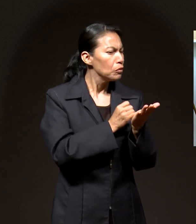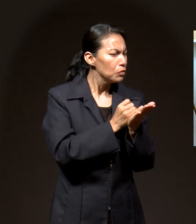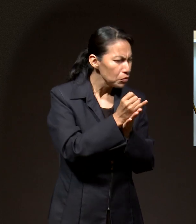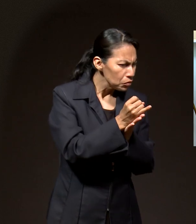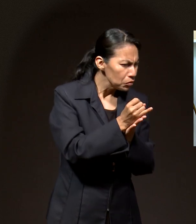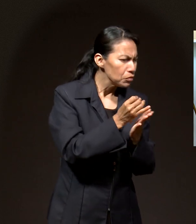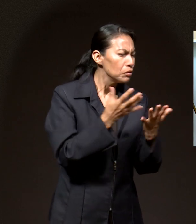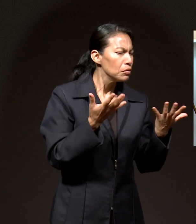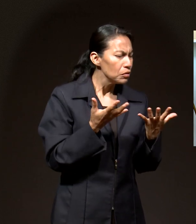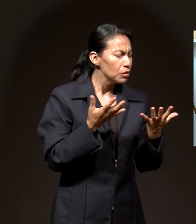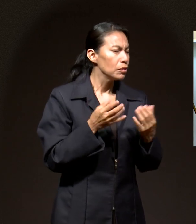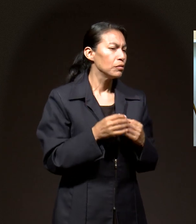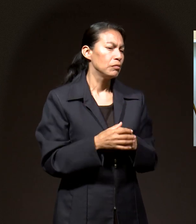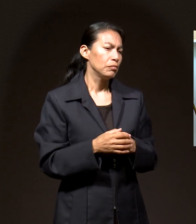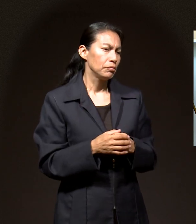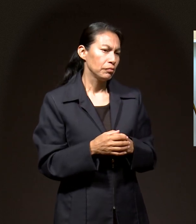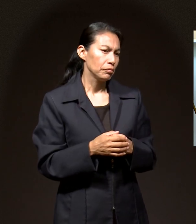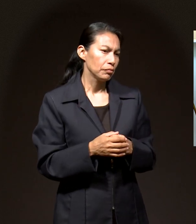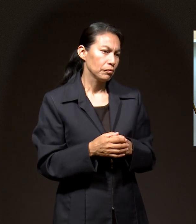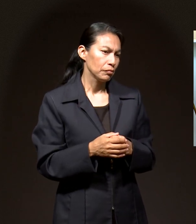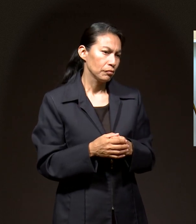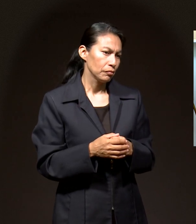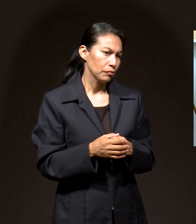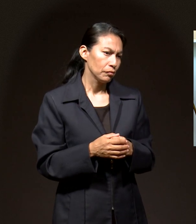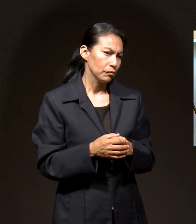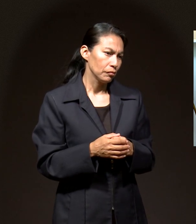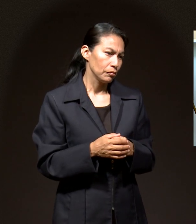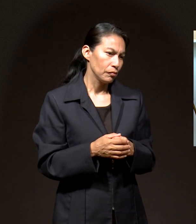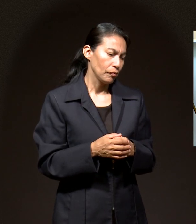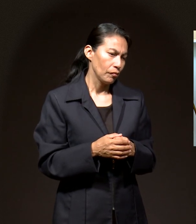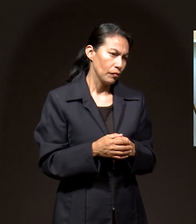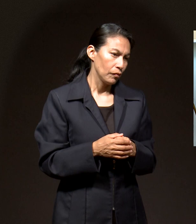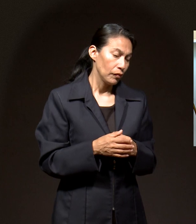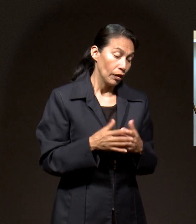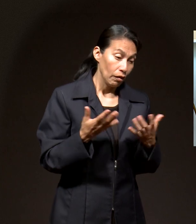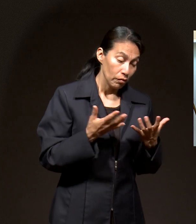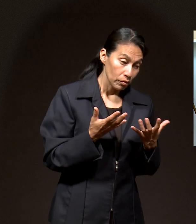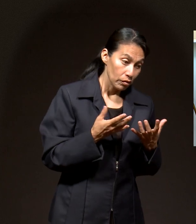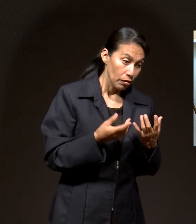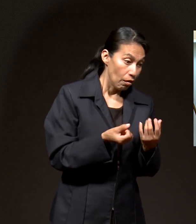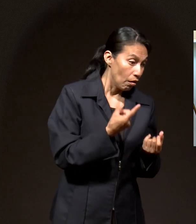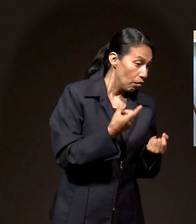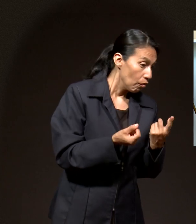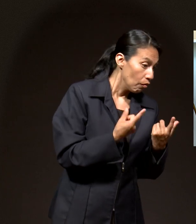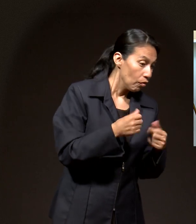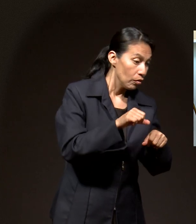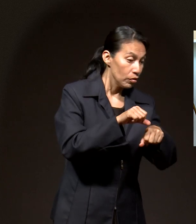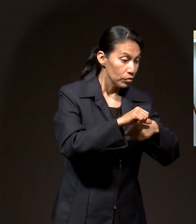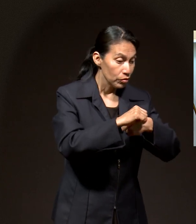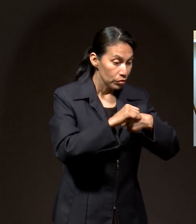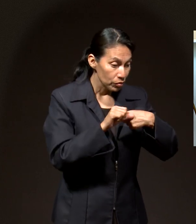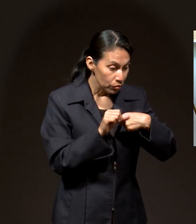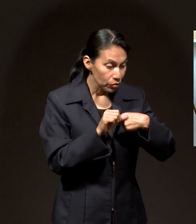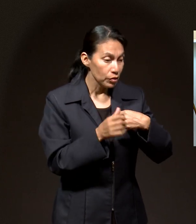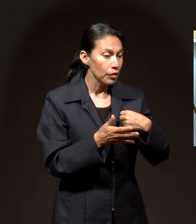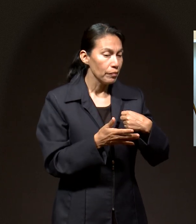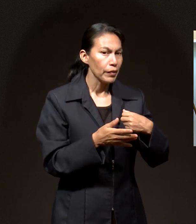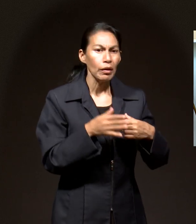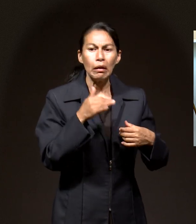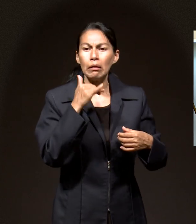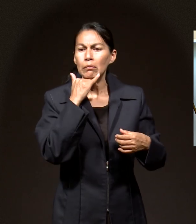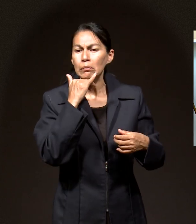Dios para tomar decisiones, para poder, qué sé yo, proceder en la